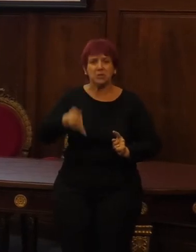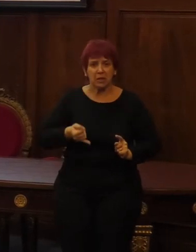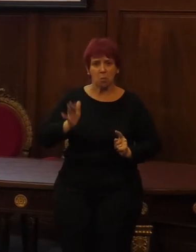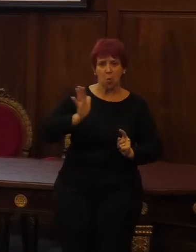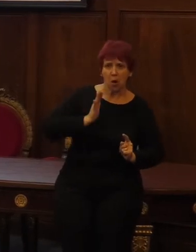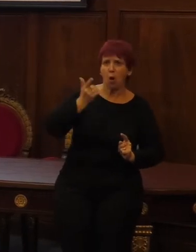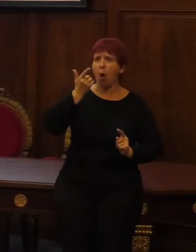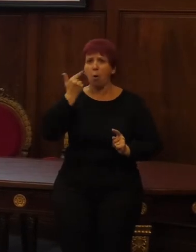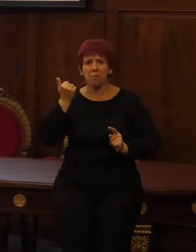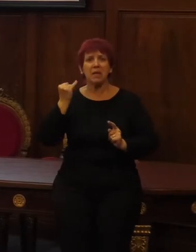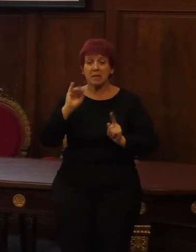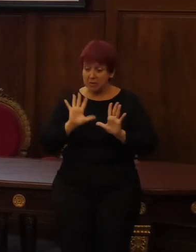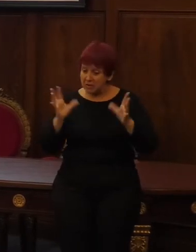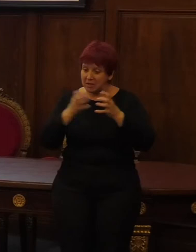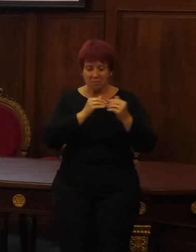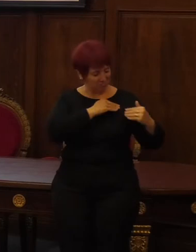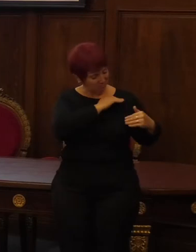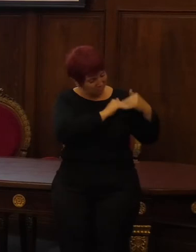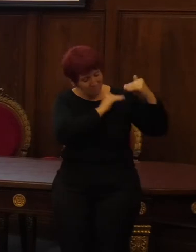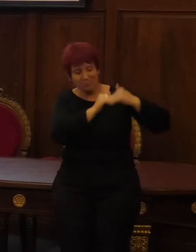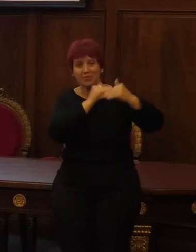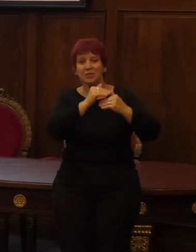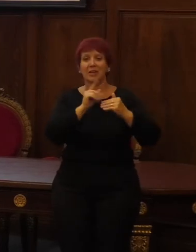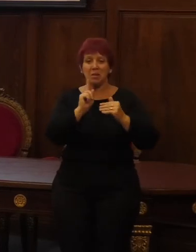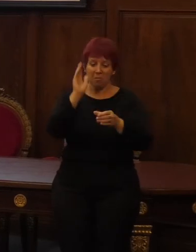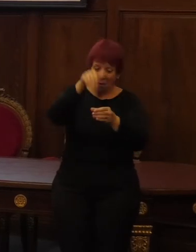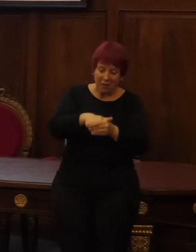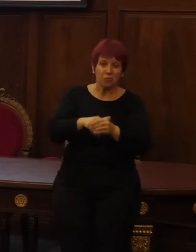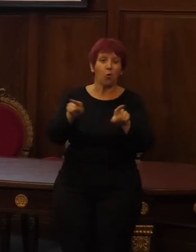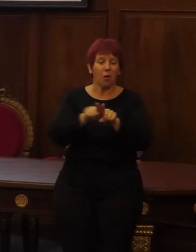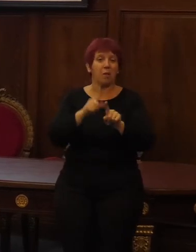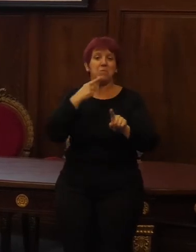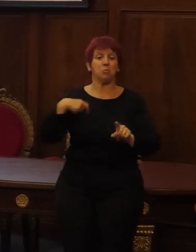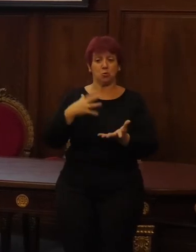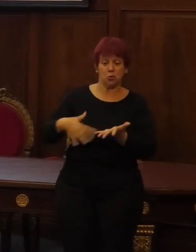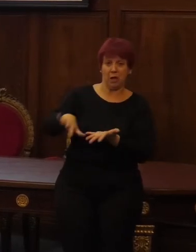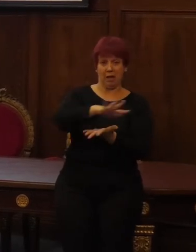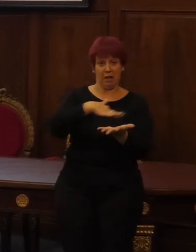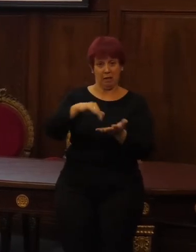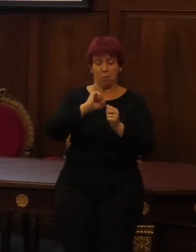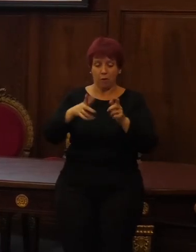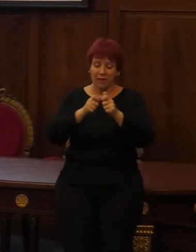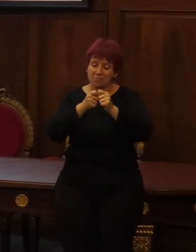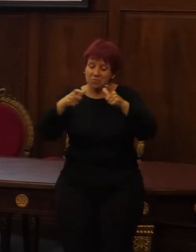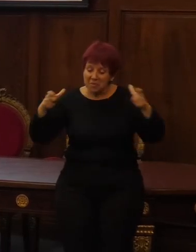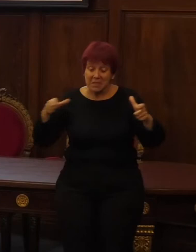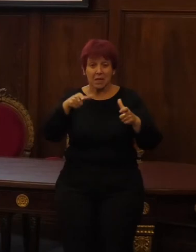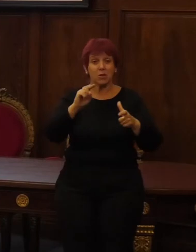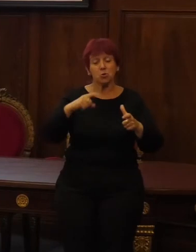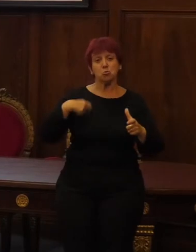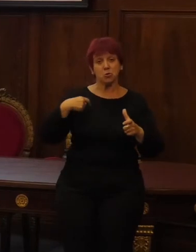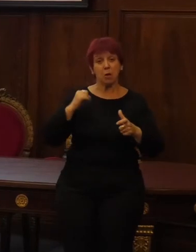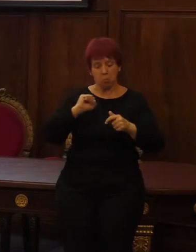y universitarias, sino como procesos que componen sociedad por sus aportes a la dimensión social en